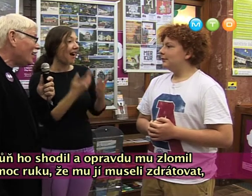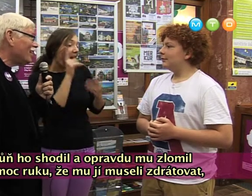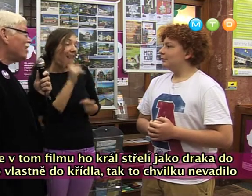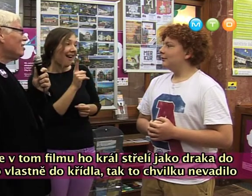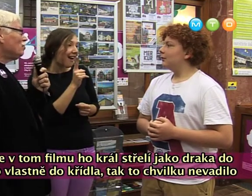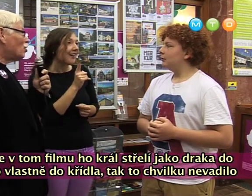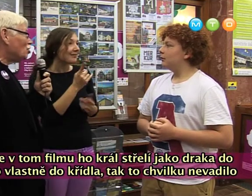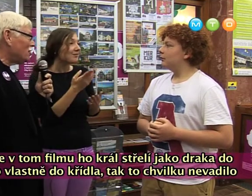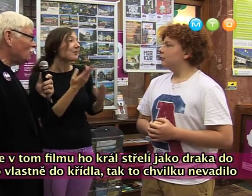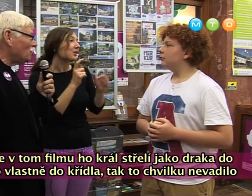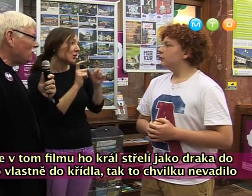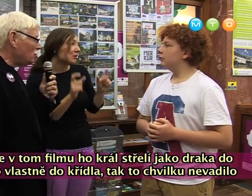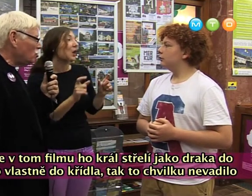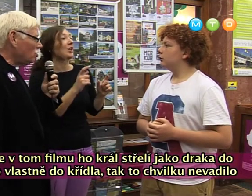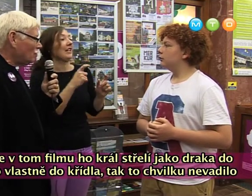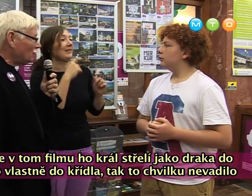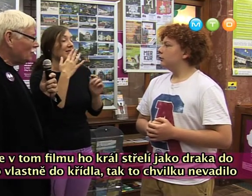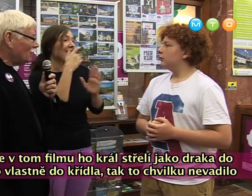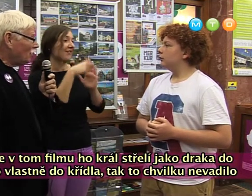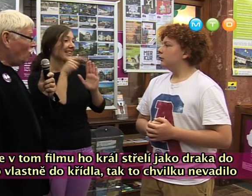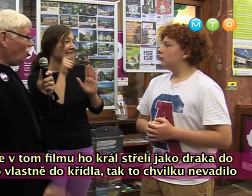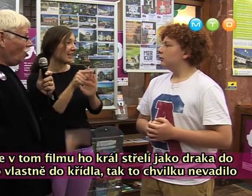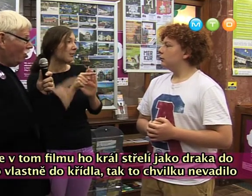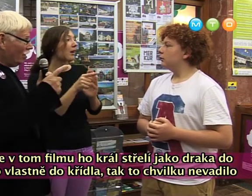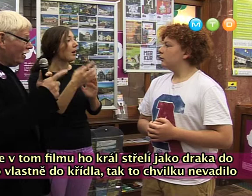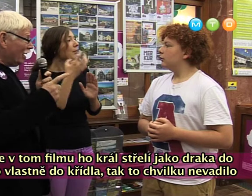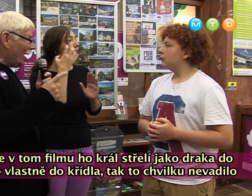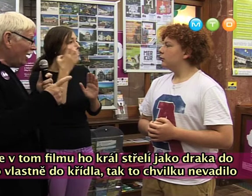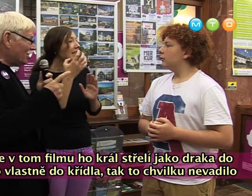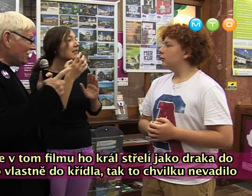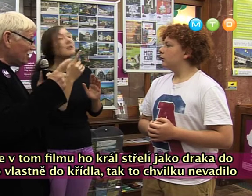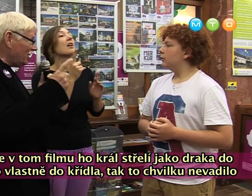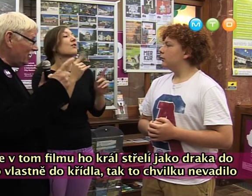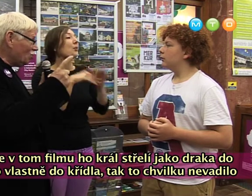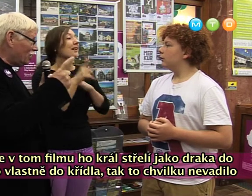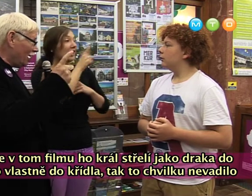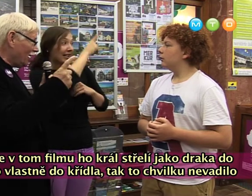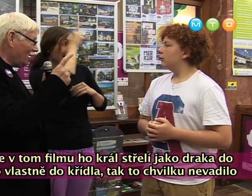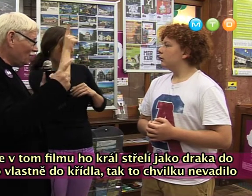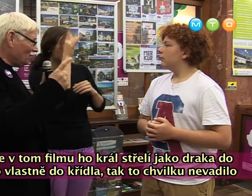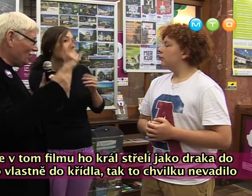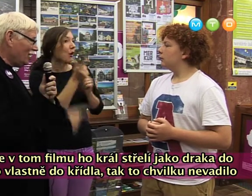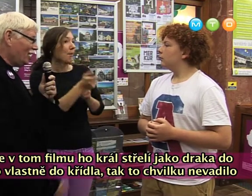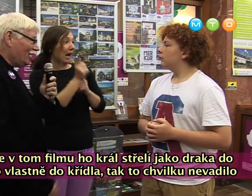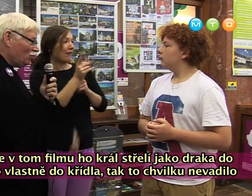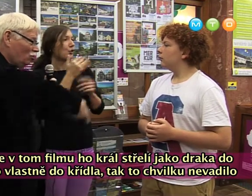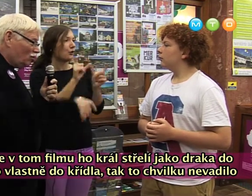Ale protože v tom filmu ho král střelí jako draka